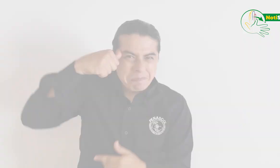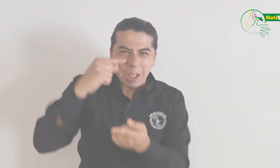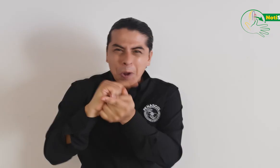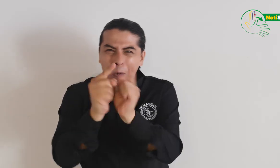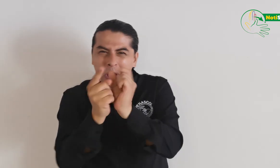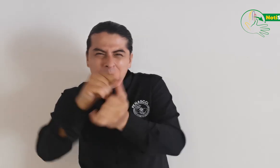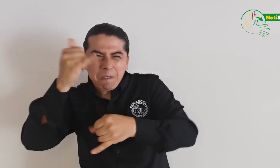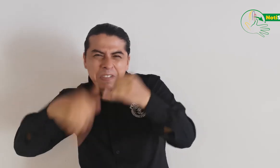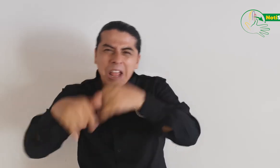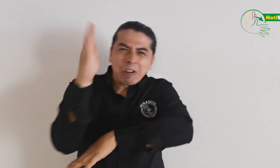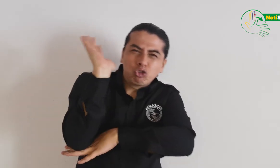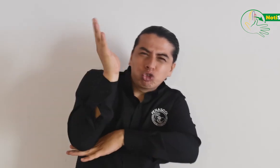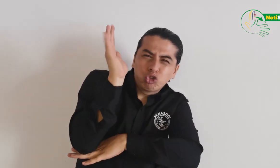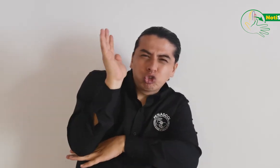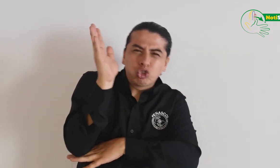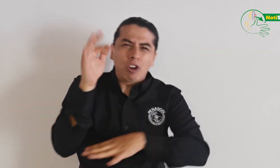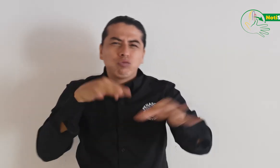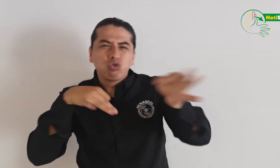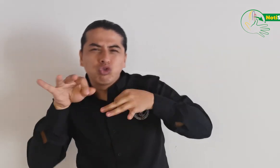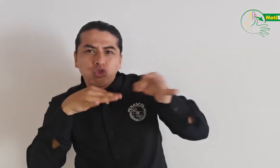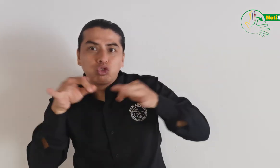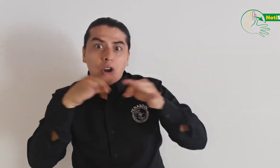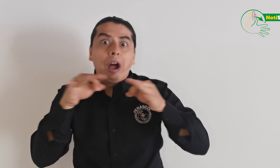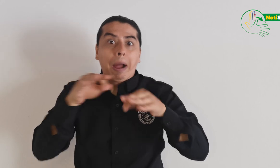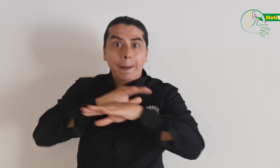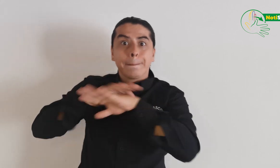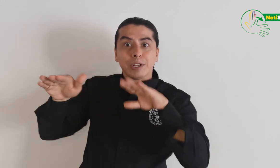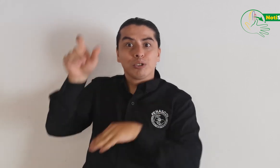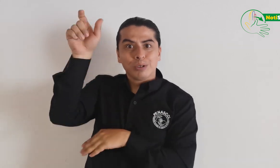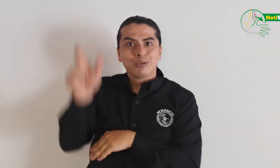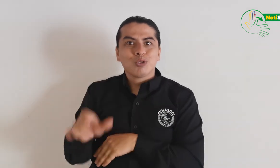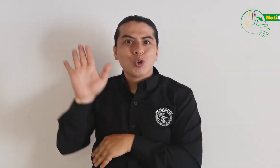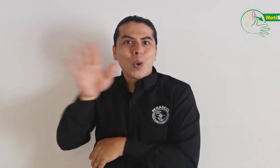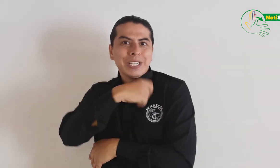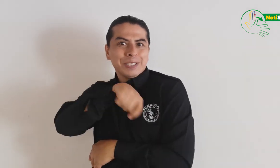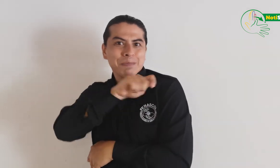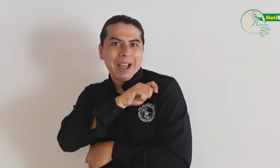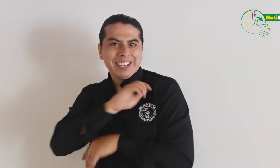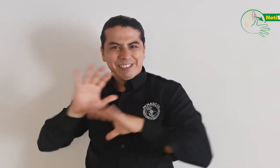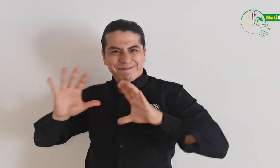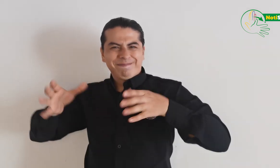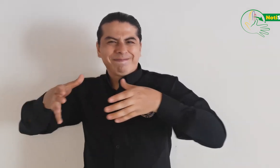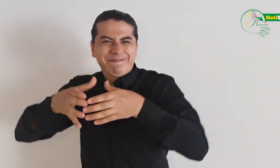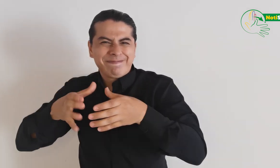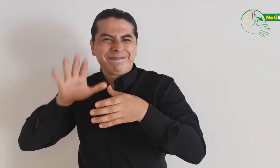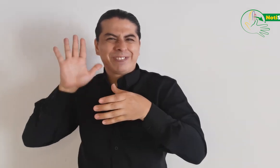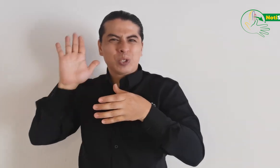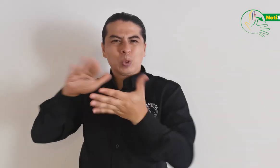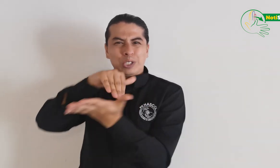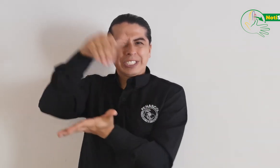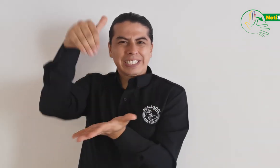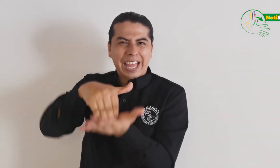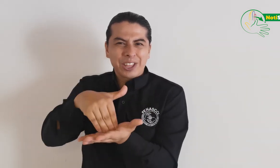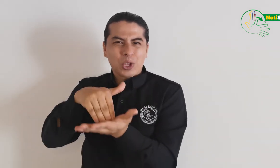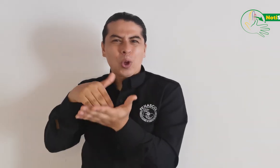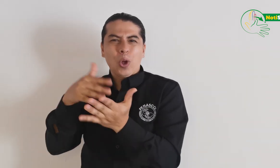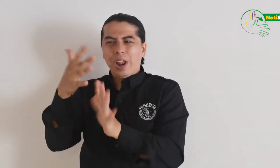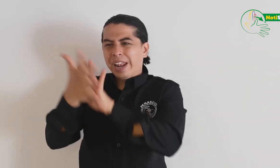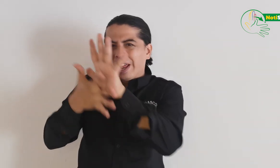Que realizamos en la última actividad fue el Encuentro Nacional de Asociaciones. Y en torno a la